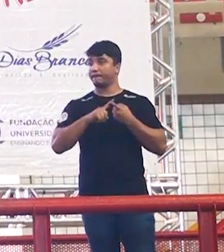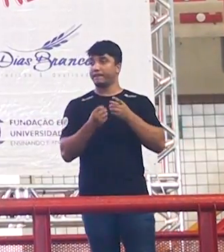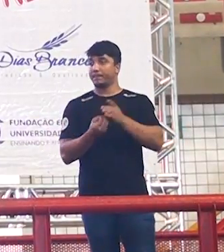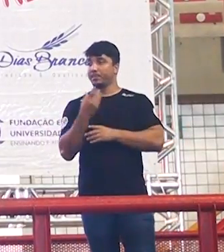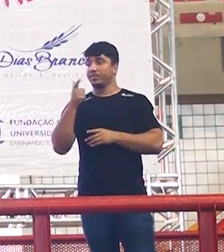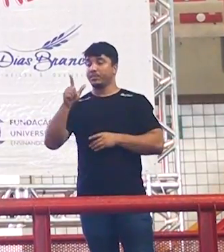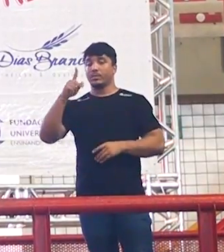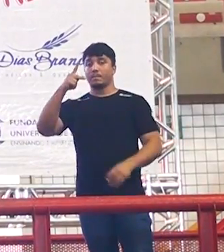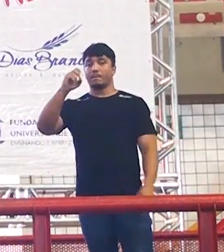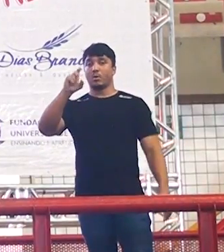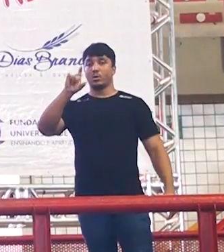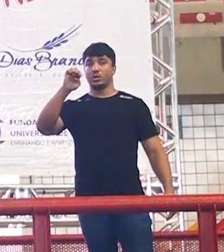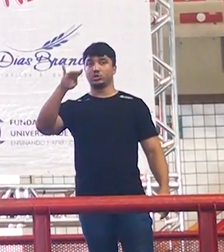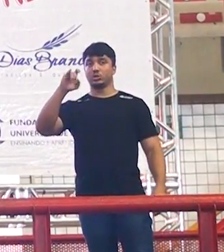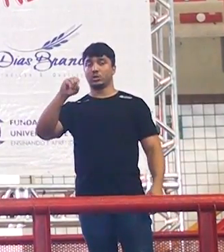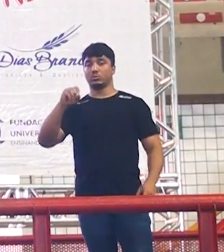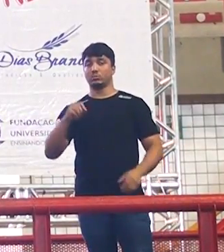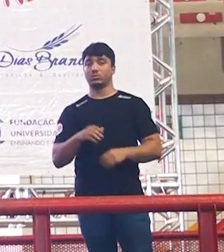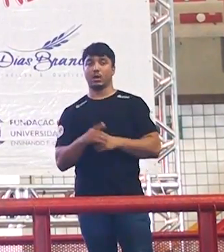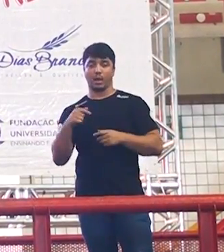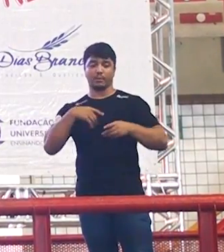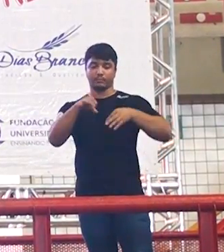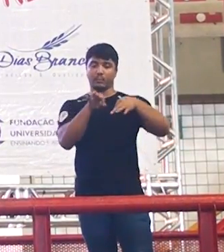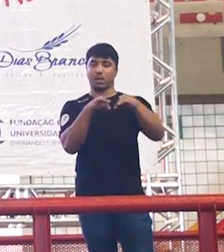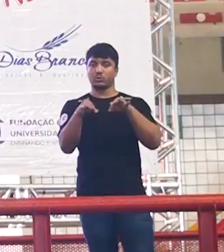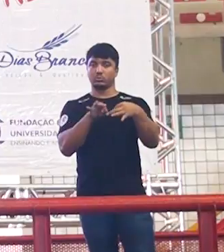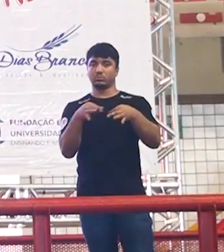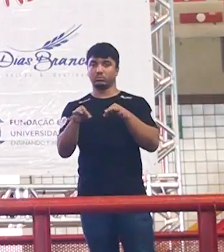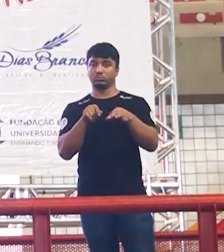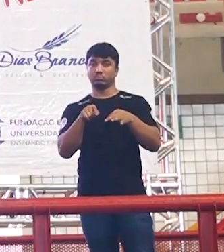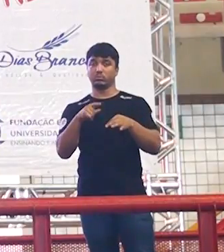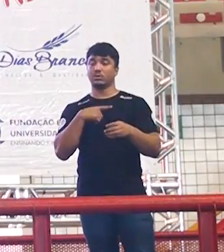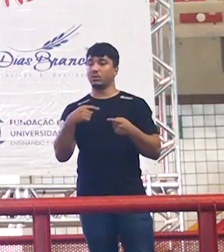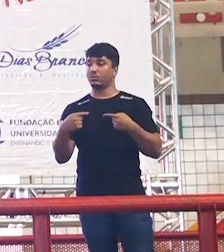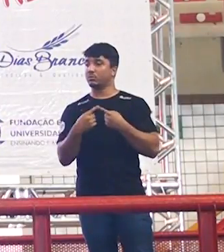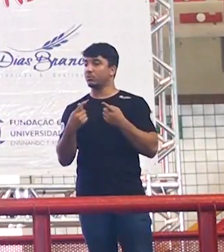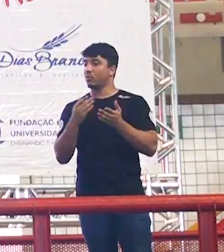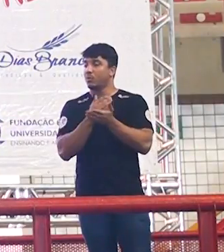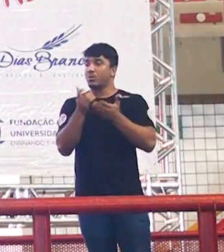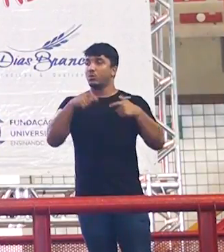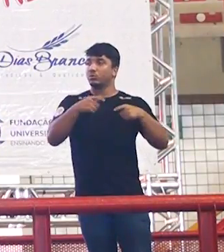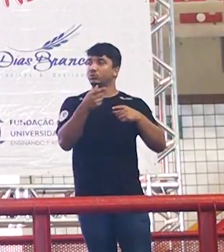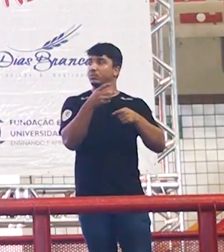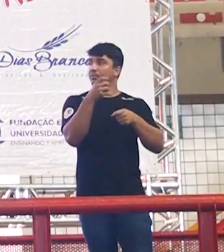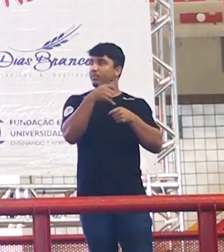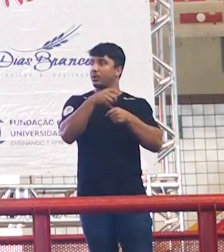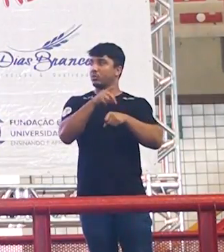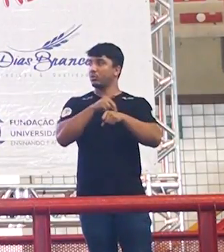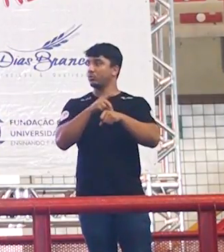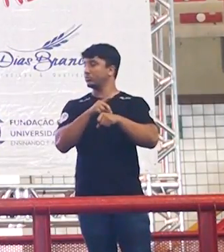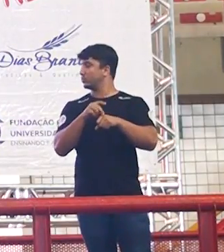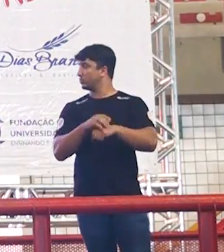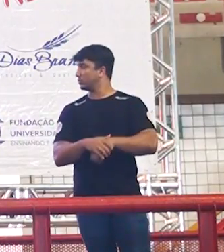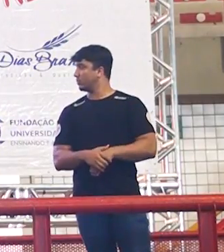chamada polietileno, que é plástico. Portanto, o plástico tem como origem um derivado de